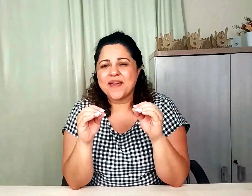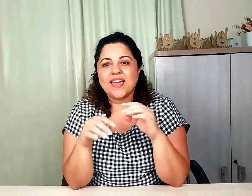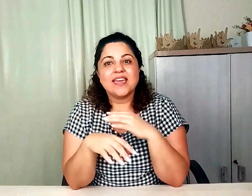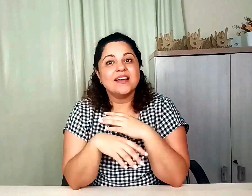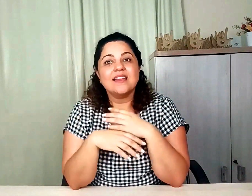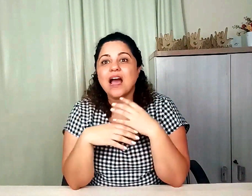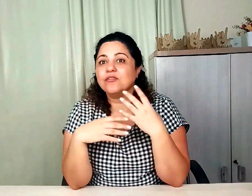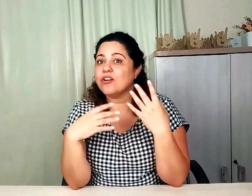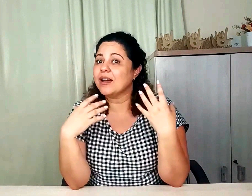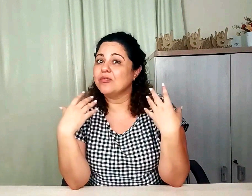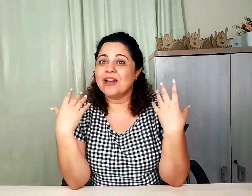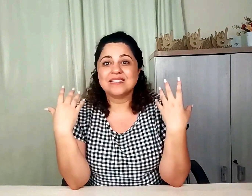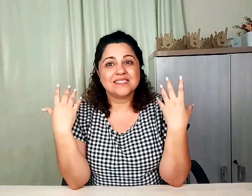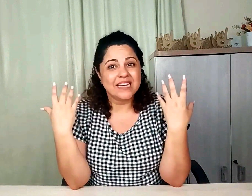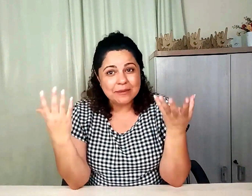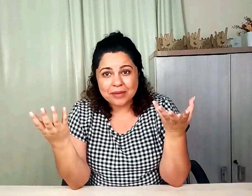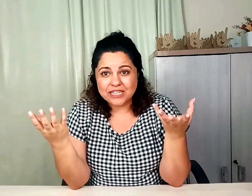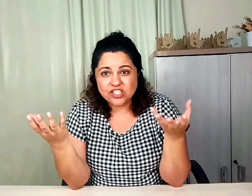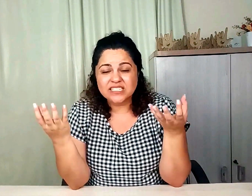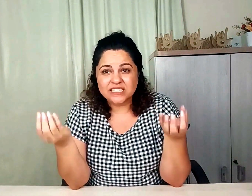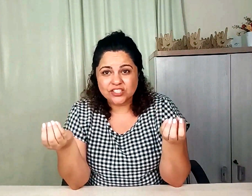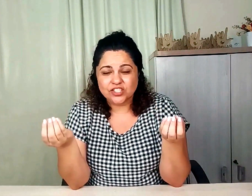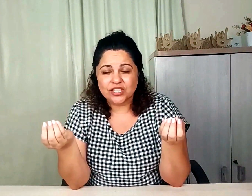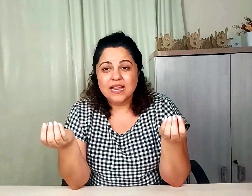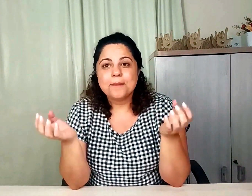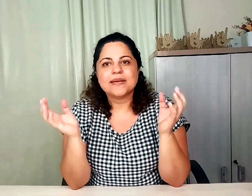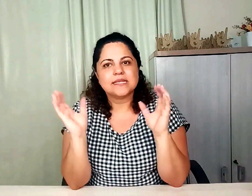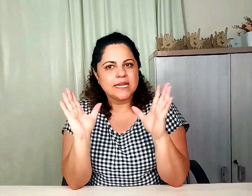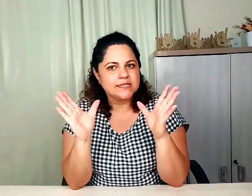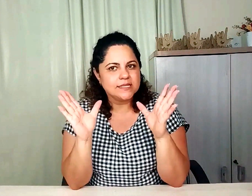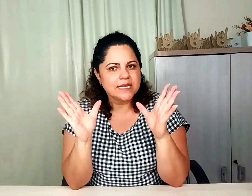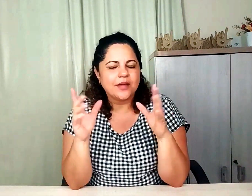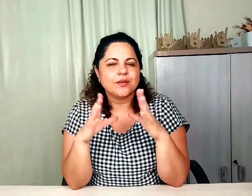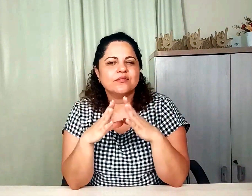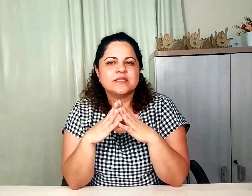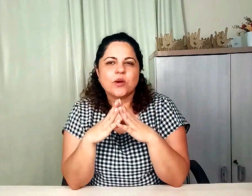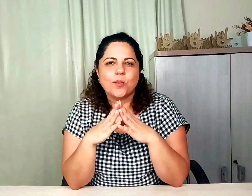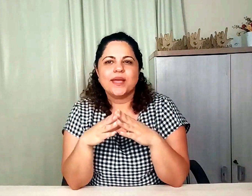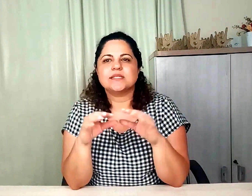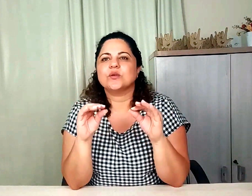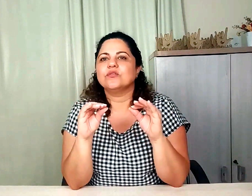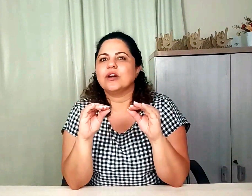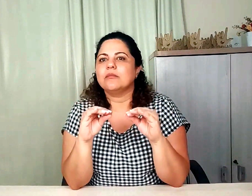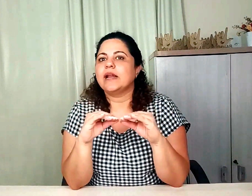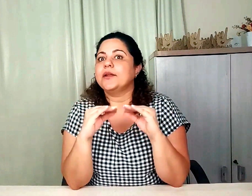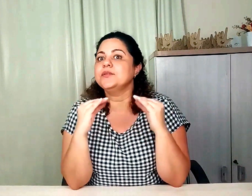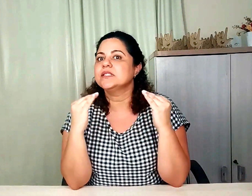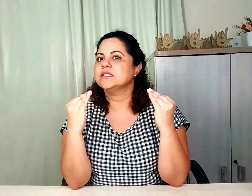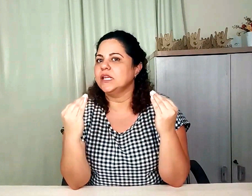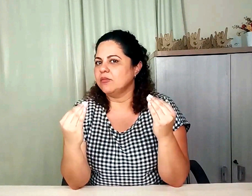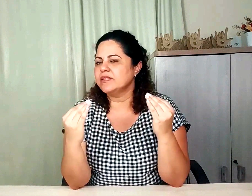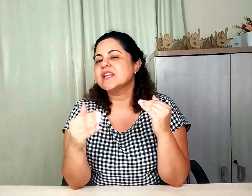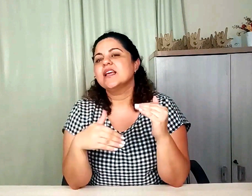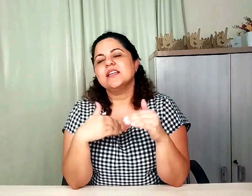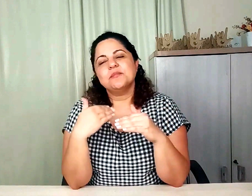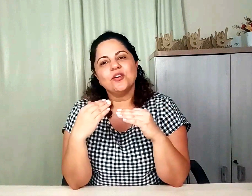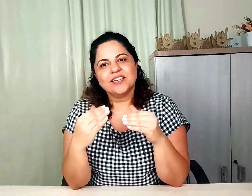apegue a criar um vocabulário extremamente grande, mas é necessário que você comece com um vocabulário simples e progrida